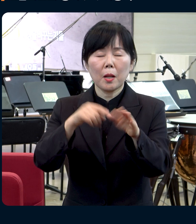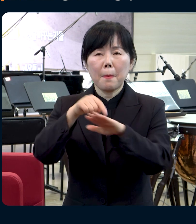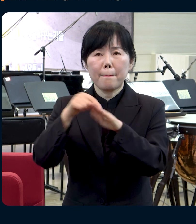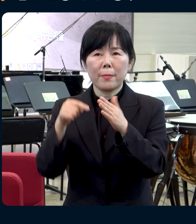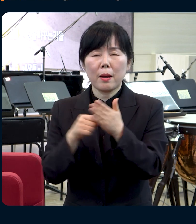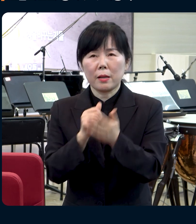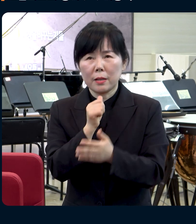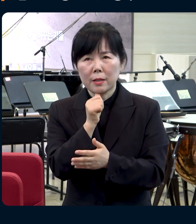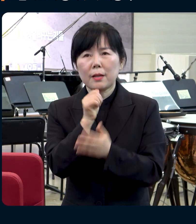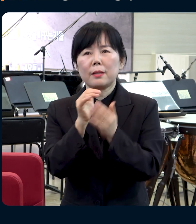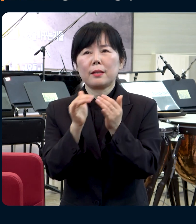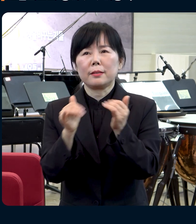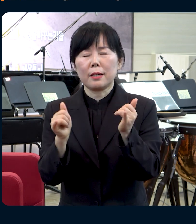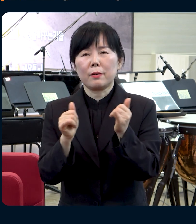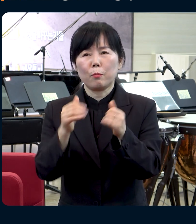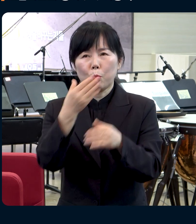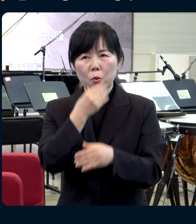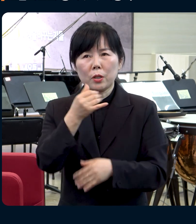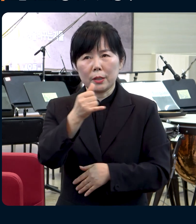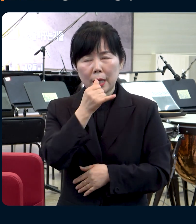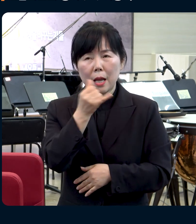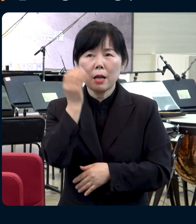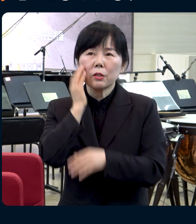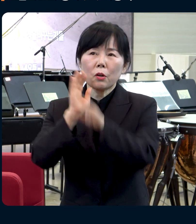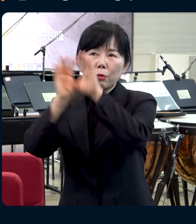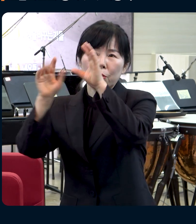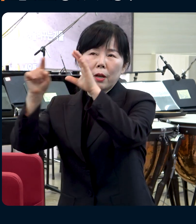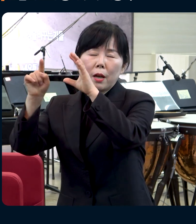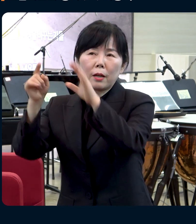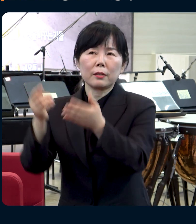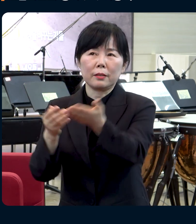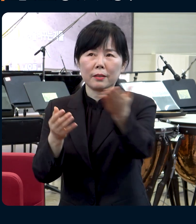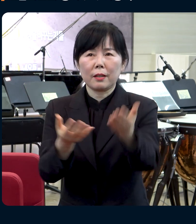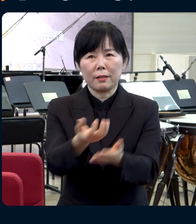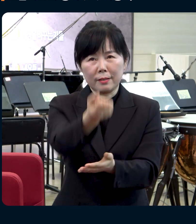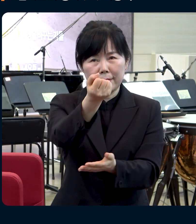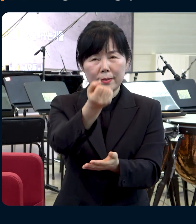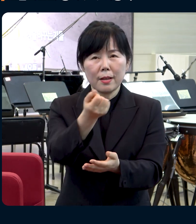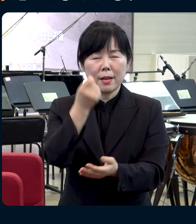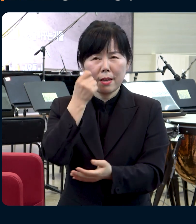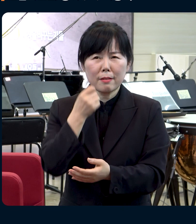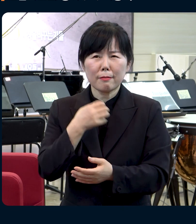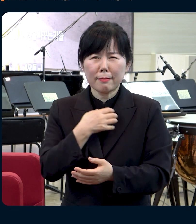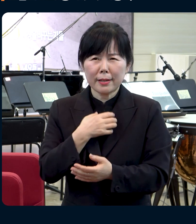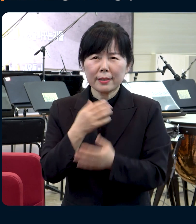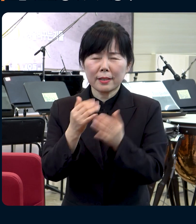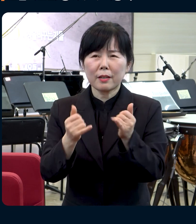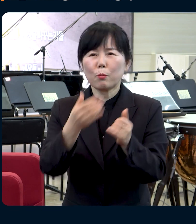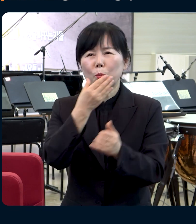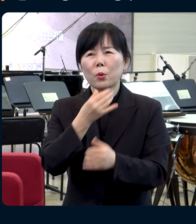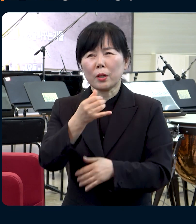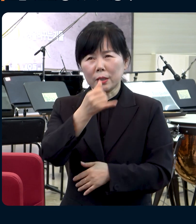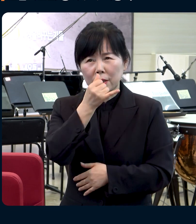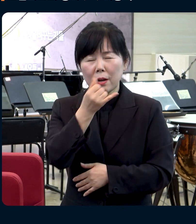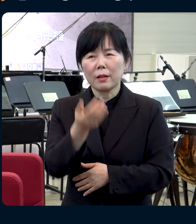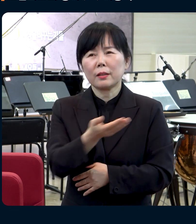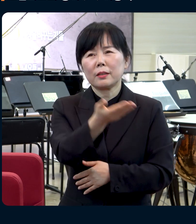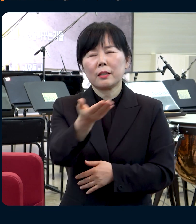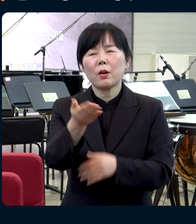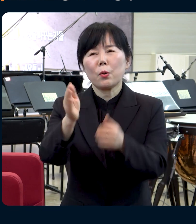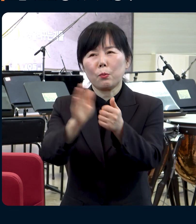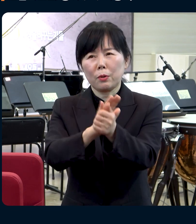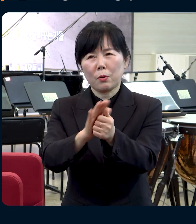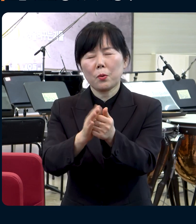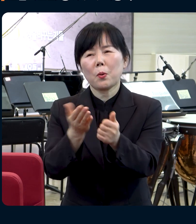시작. 심령이 가난한 자는 복이 있나니 천국이 그들의 것이며 애통하는 자는 복이 있나니